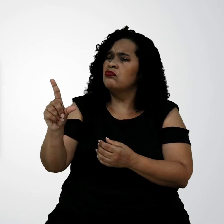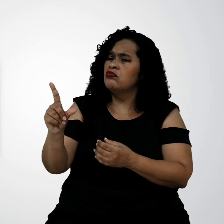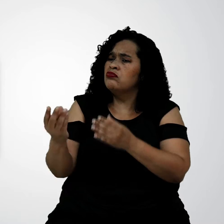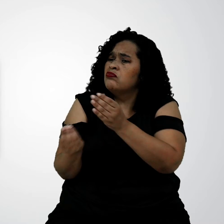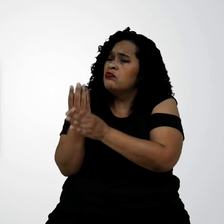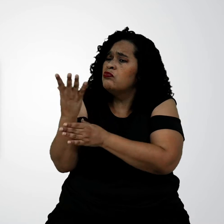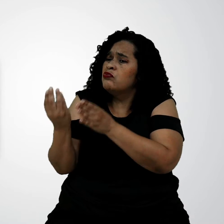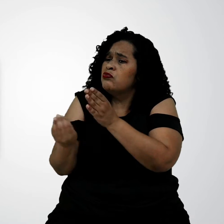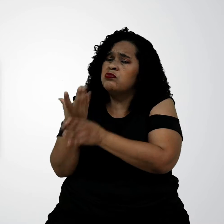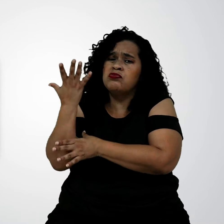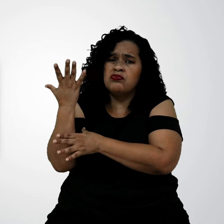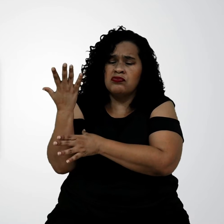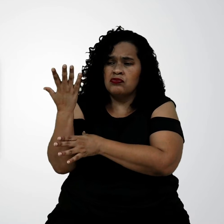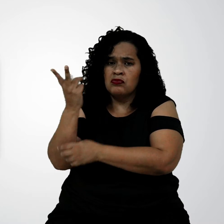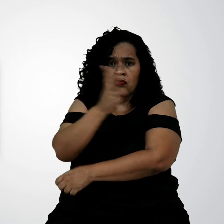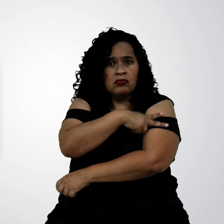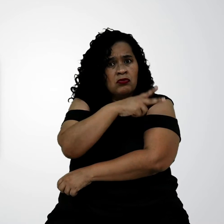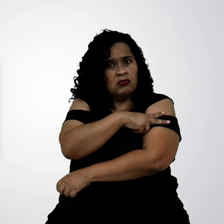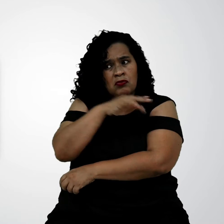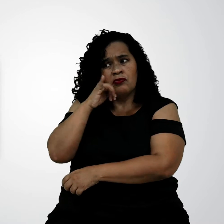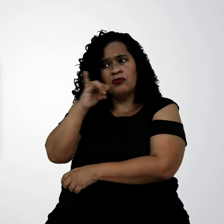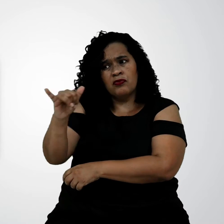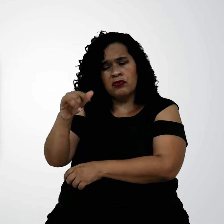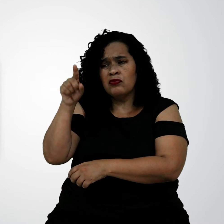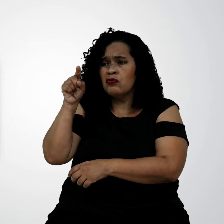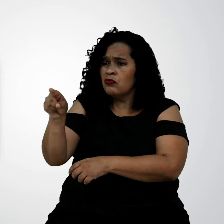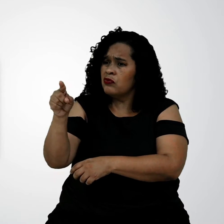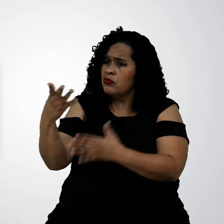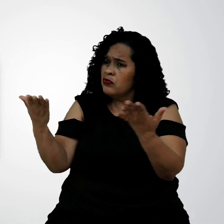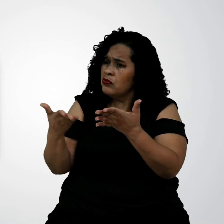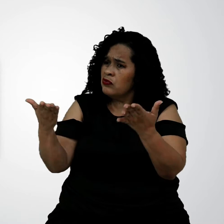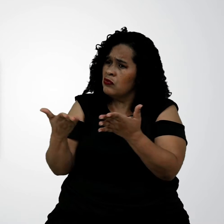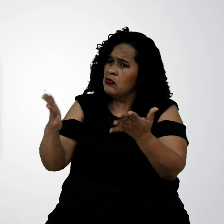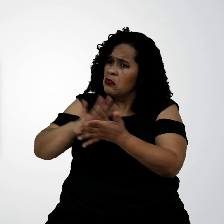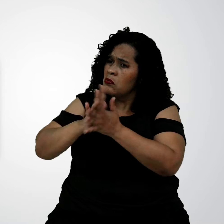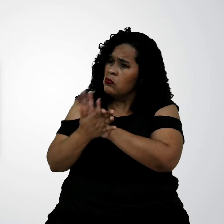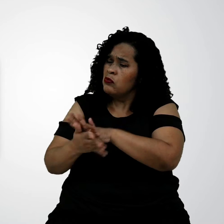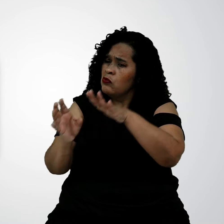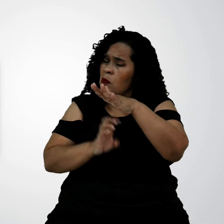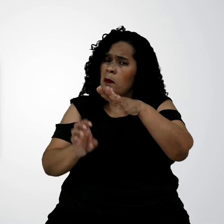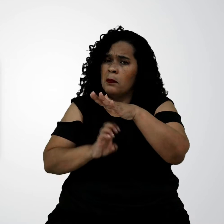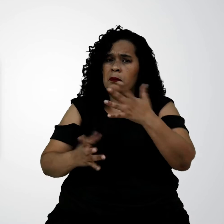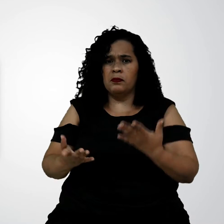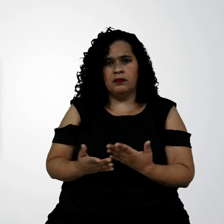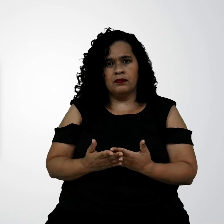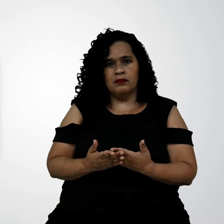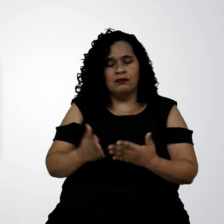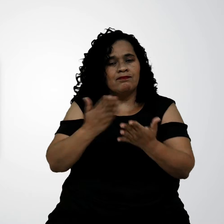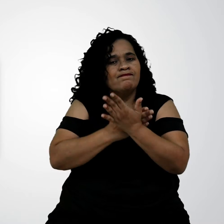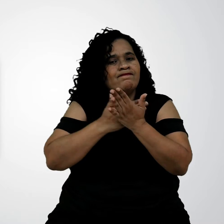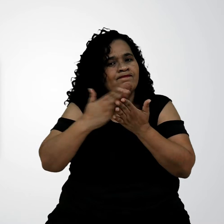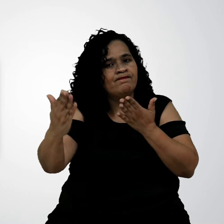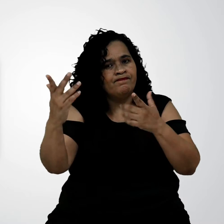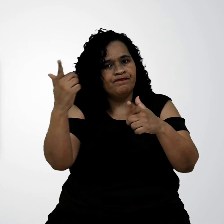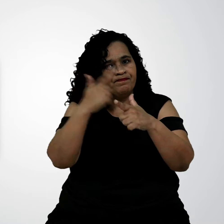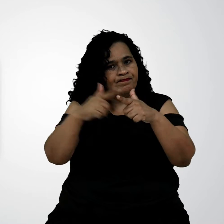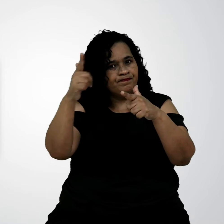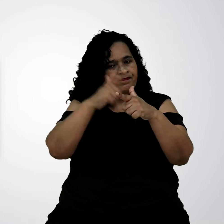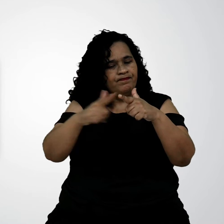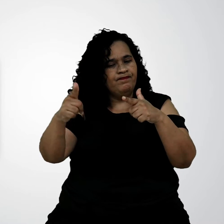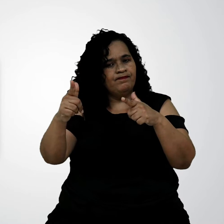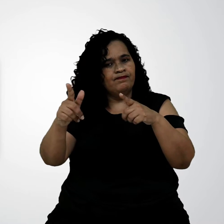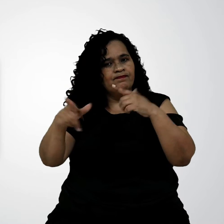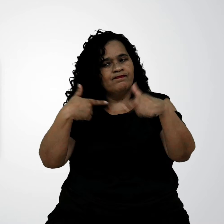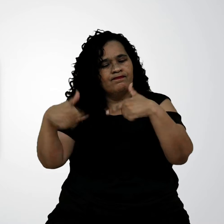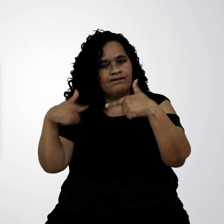olha, eu te dei uma promoção e você piorou. Problemas no trabalho. Mas se fossem só os problemas